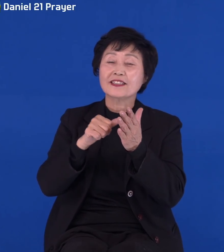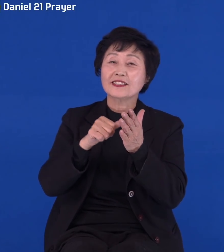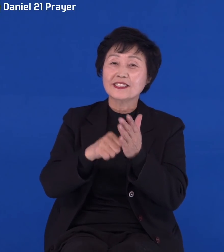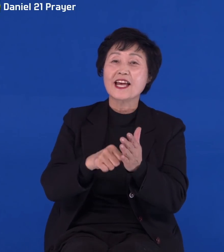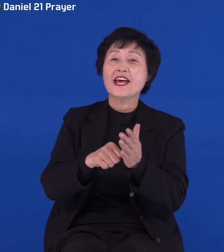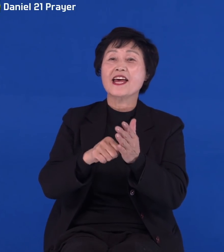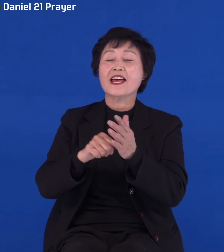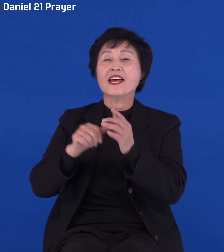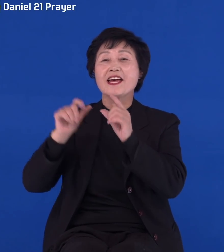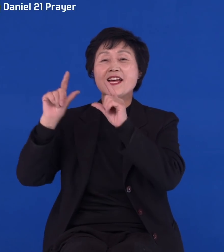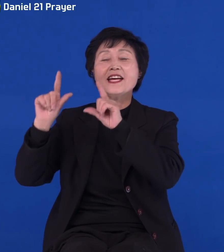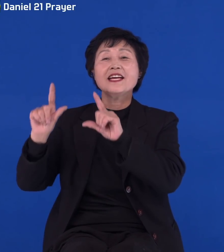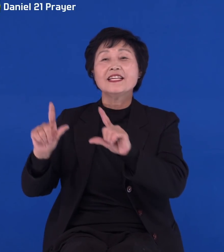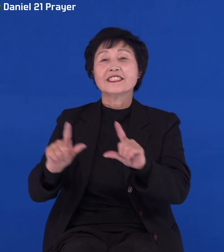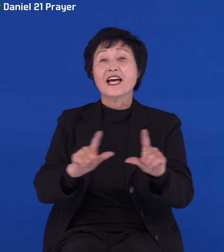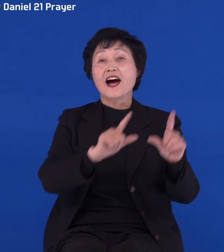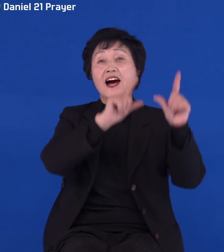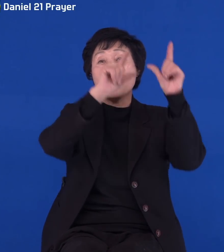평생